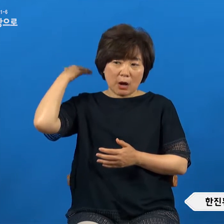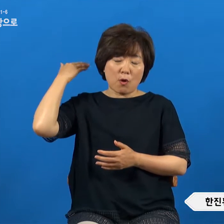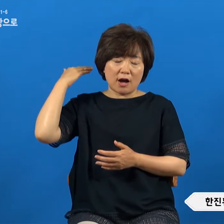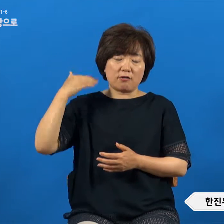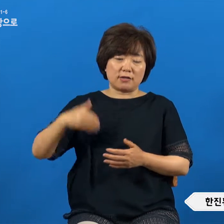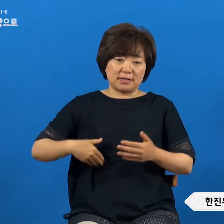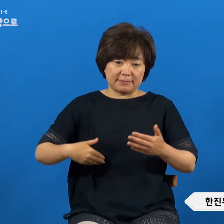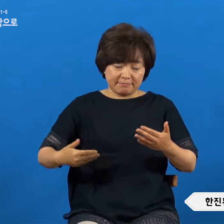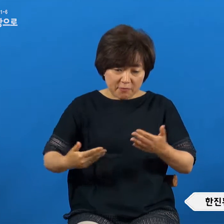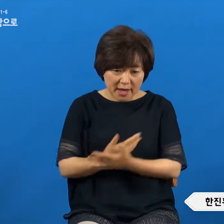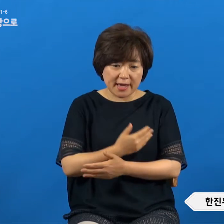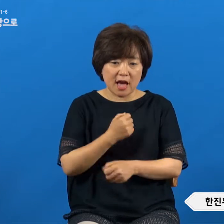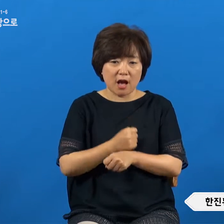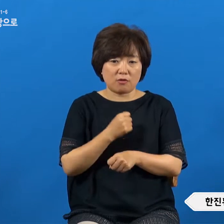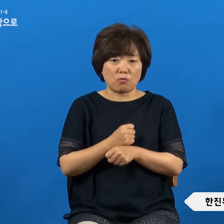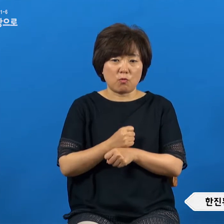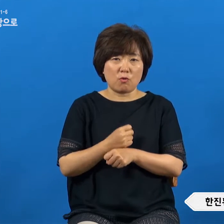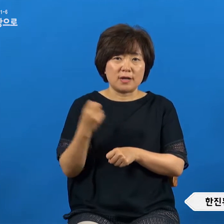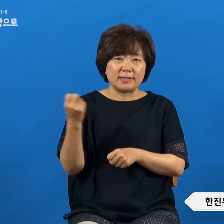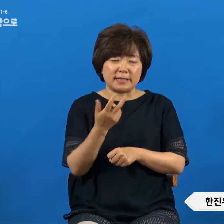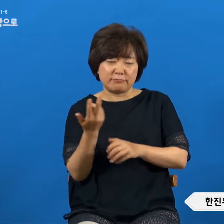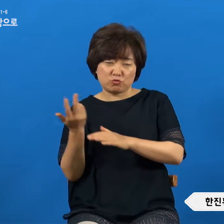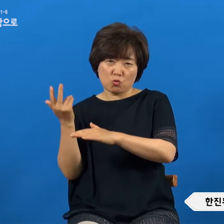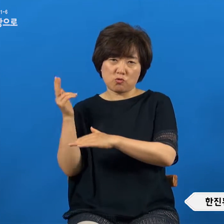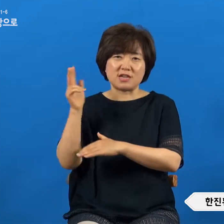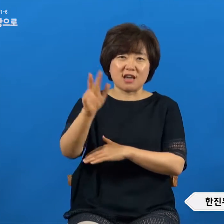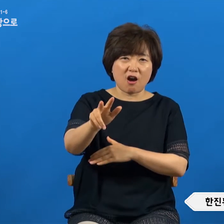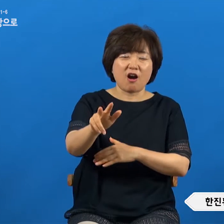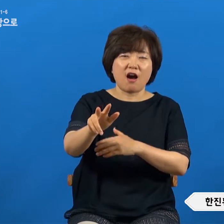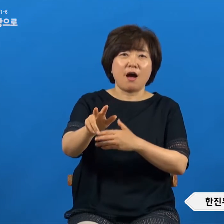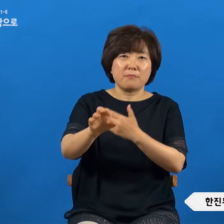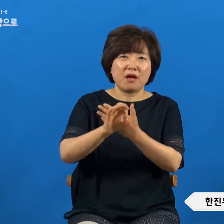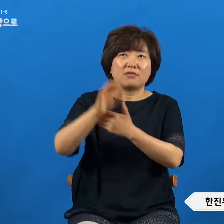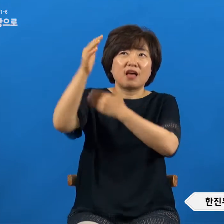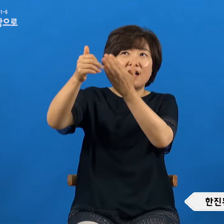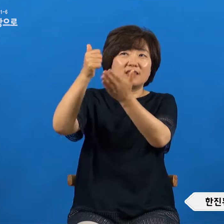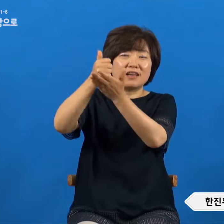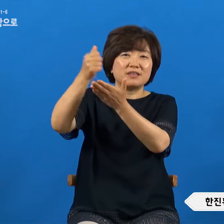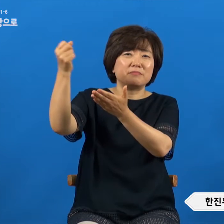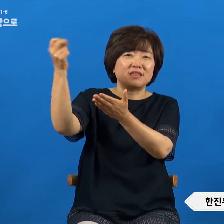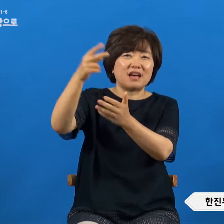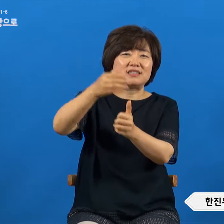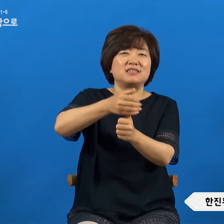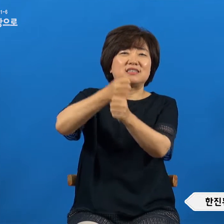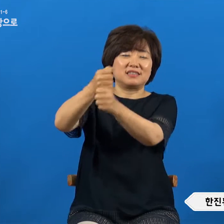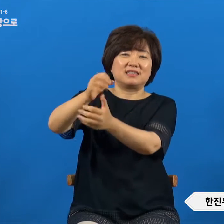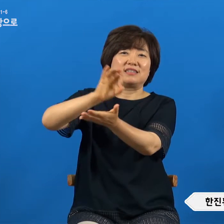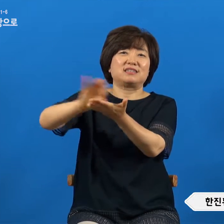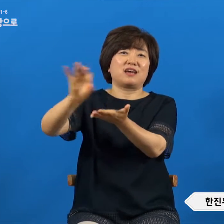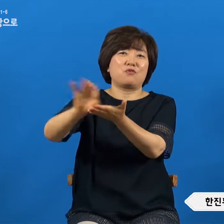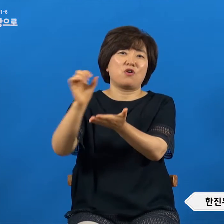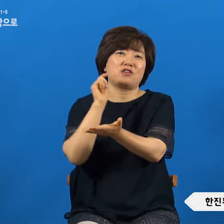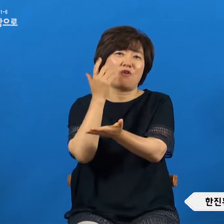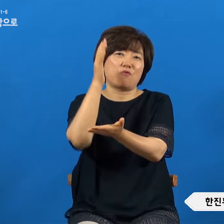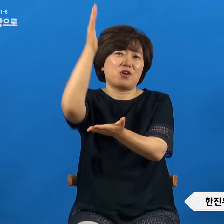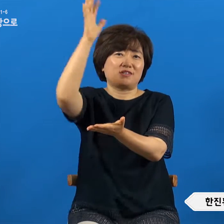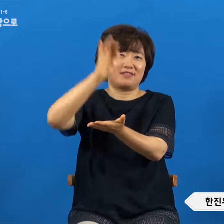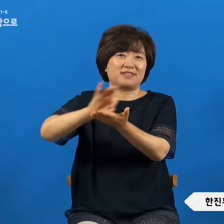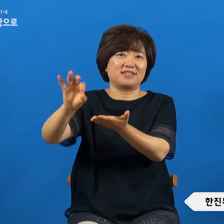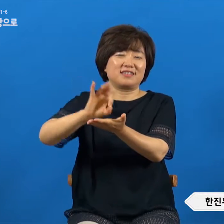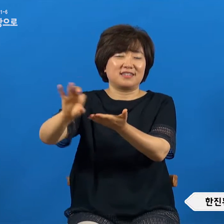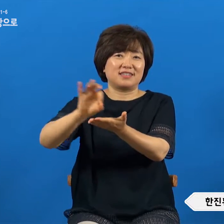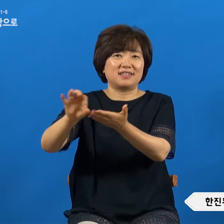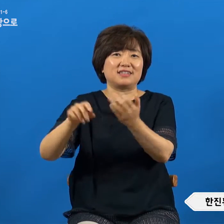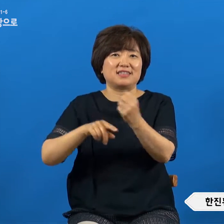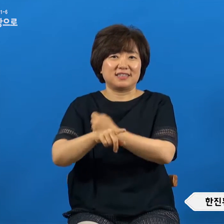진심으로 회개하고 이제 돌이키기만 하면 하나님은 얼마든지 그들을 들어서 영광스럽게 사용하신다는 말입니다.